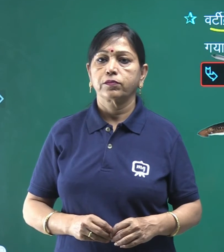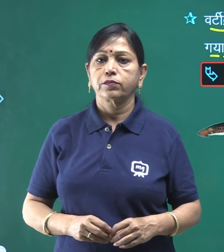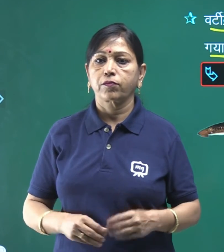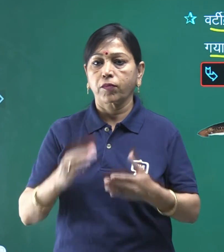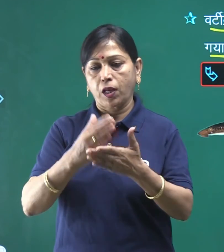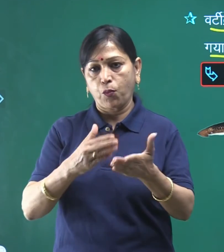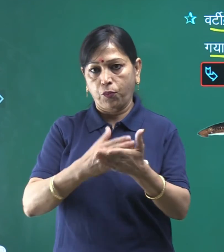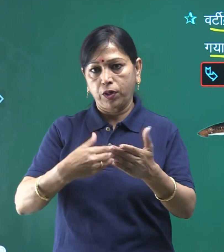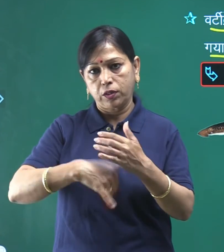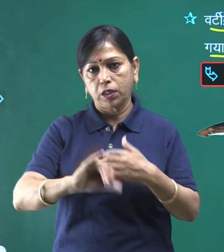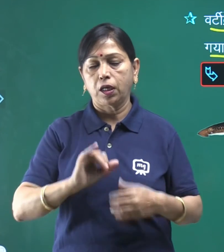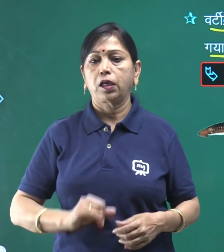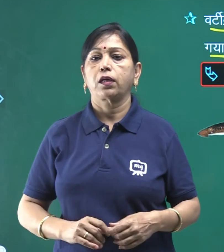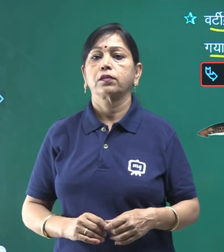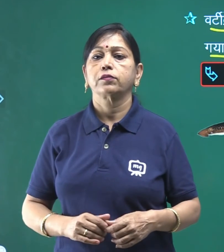वर्गीकृत किया गया है।